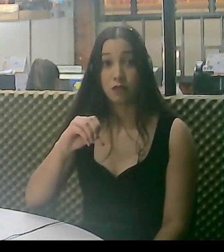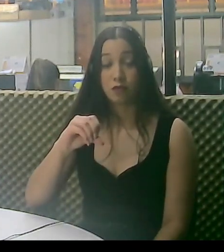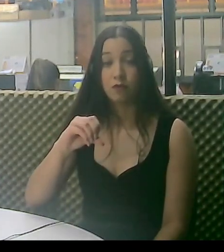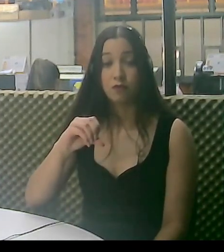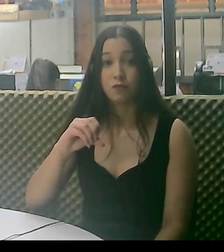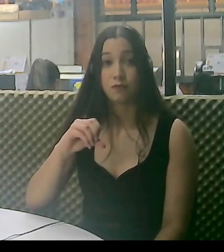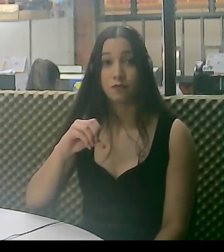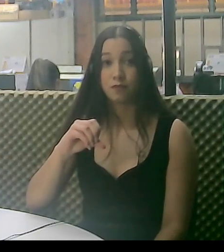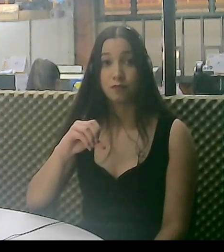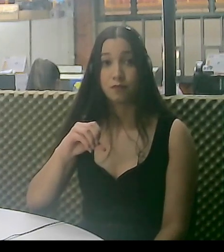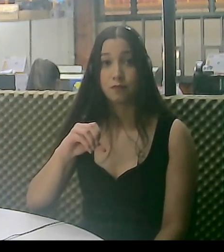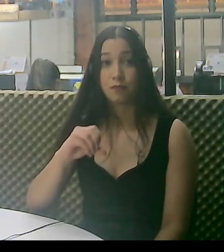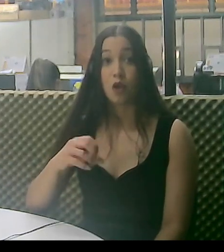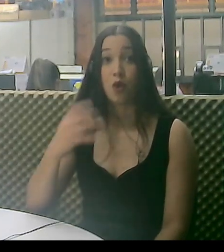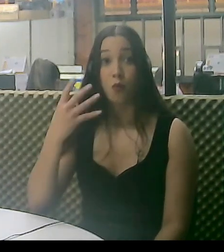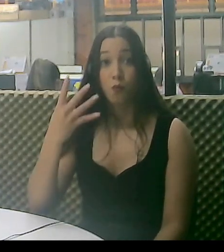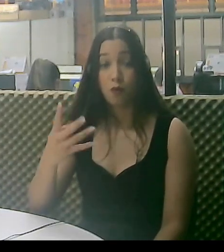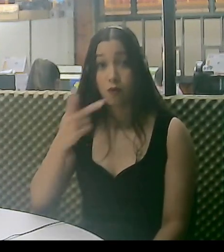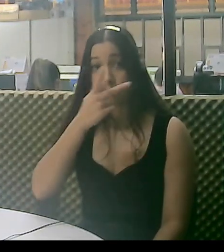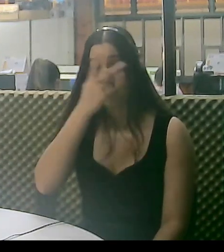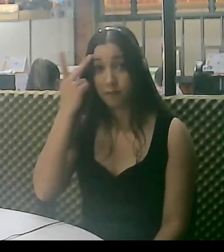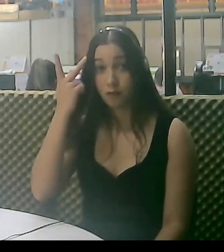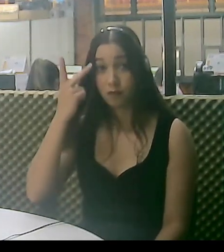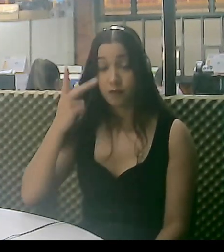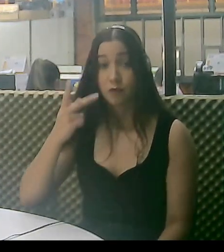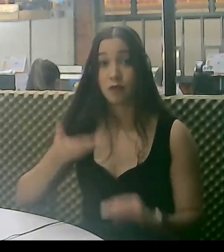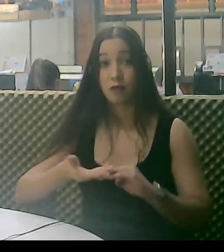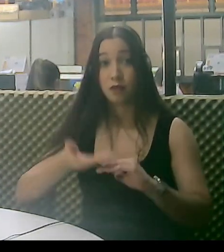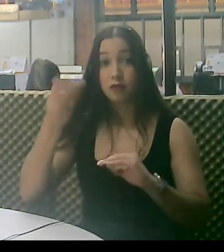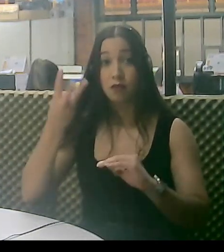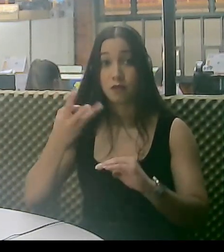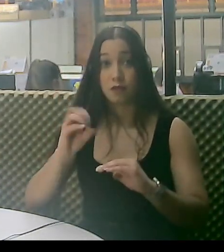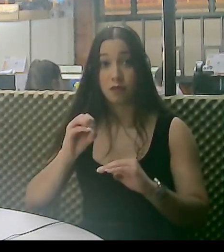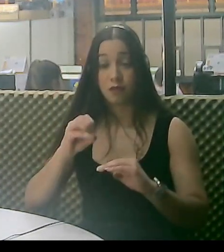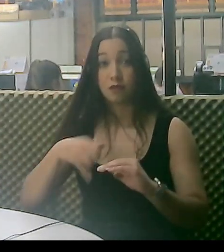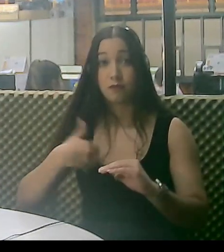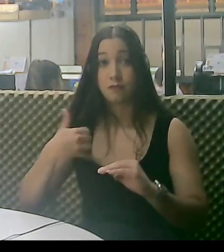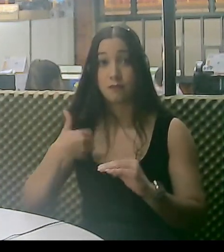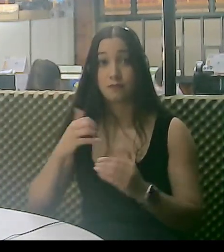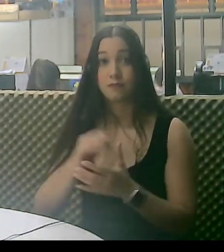12 a 29 anos e o de 4 doses pessoas acima de 30 anos.